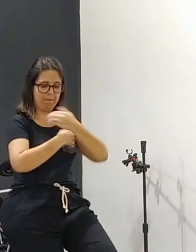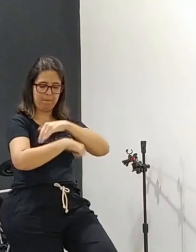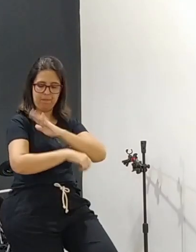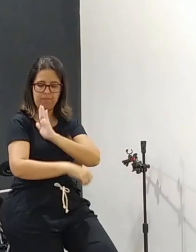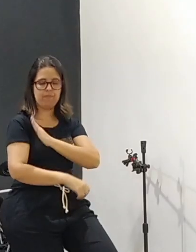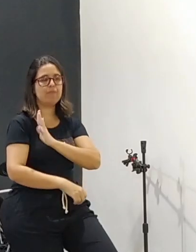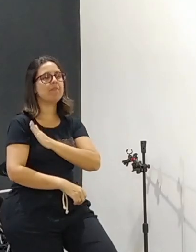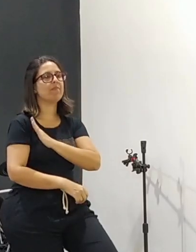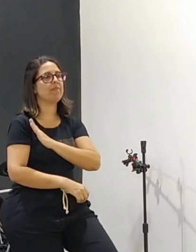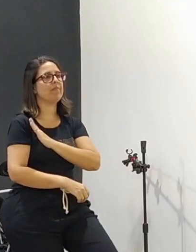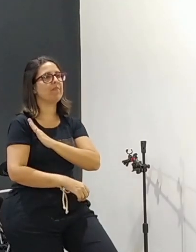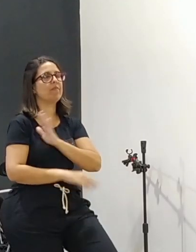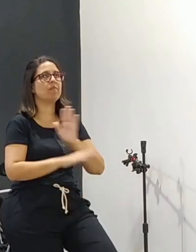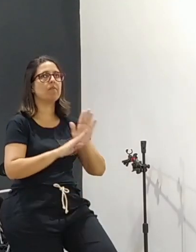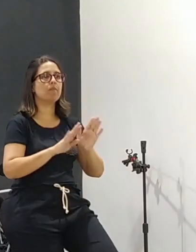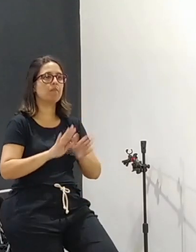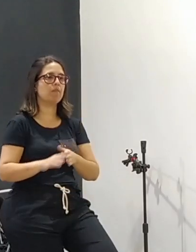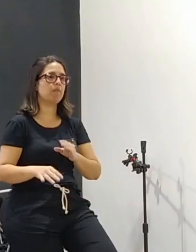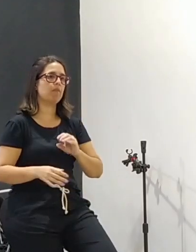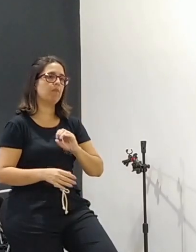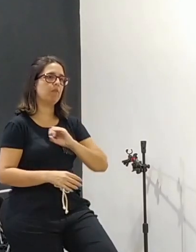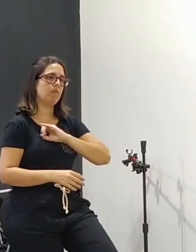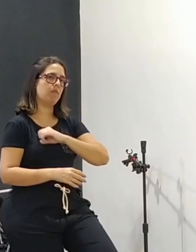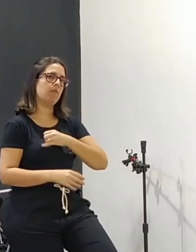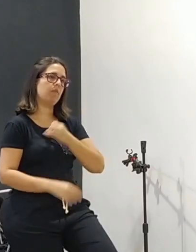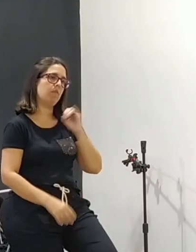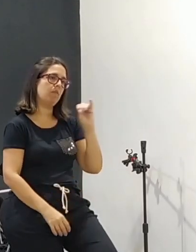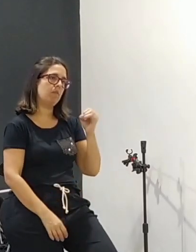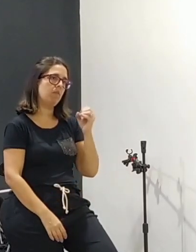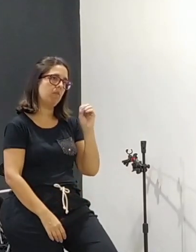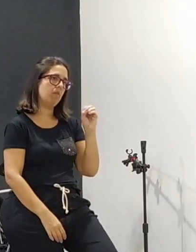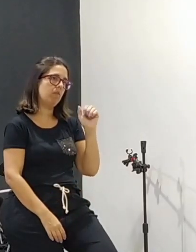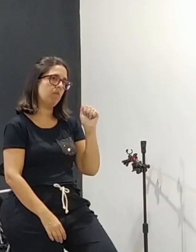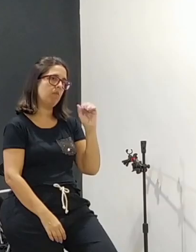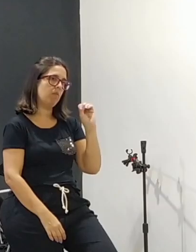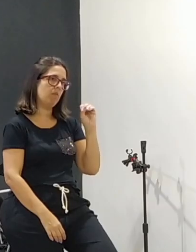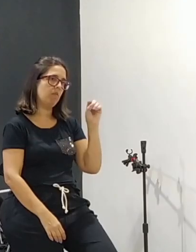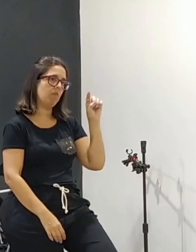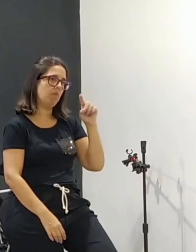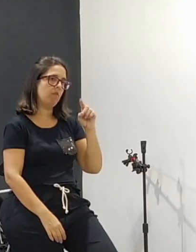coração. João 15, 18 e 19.